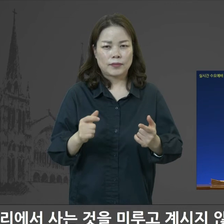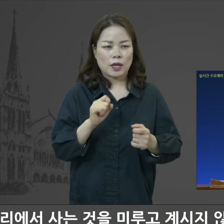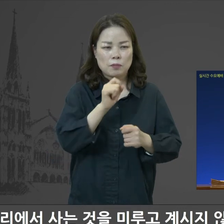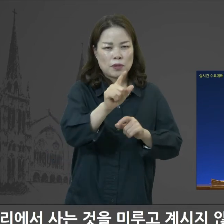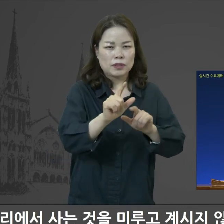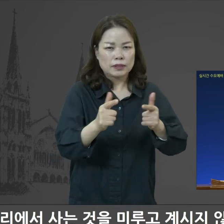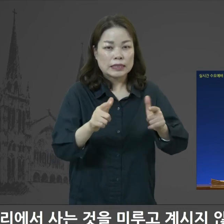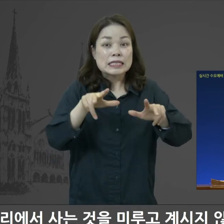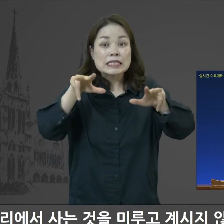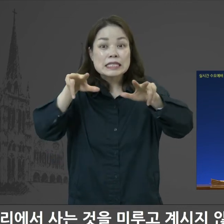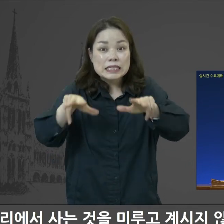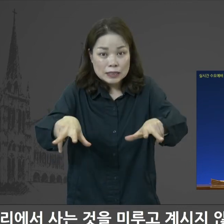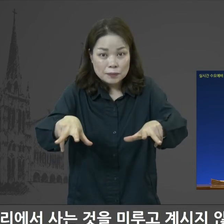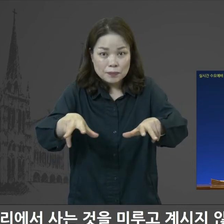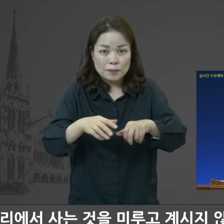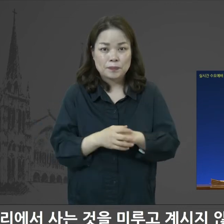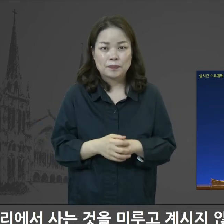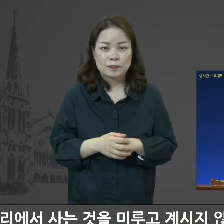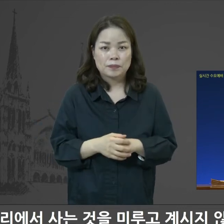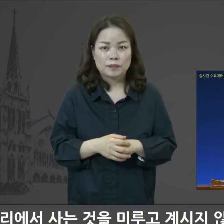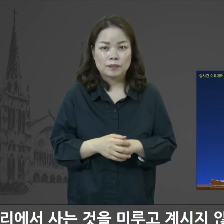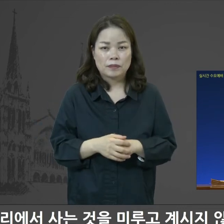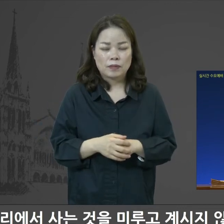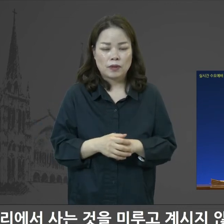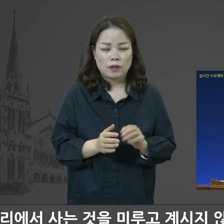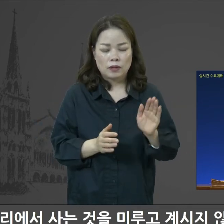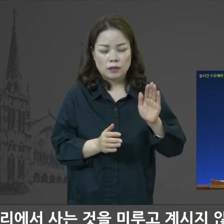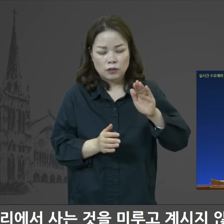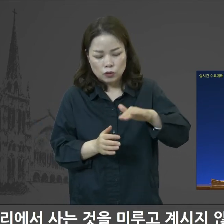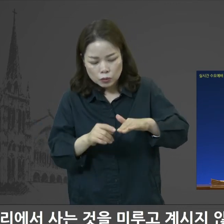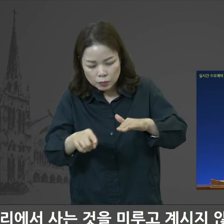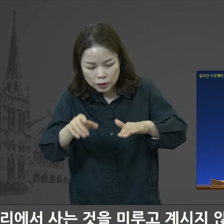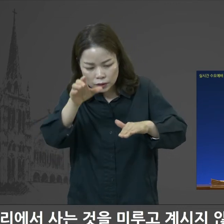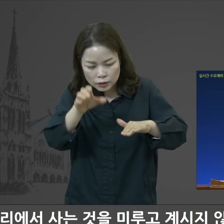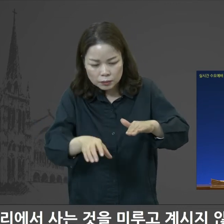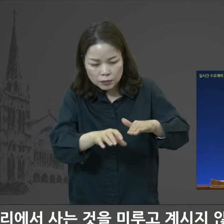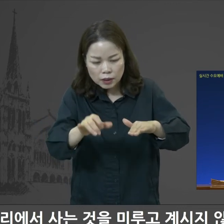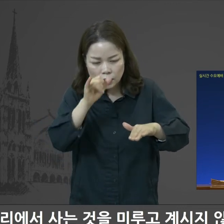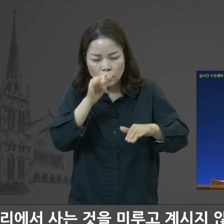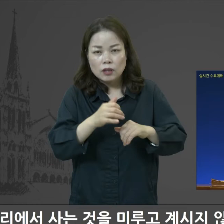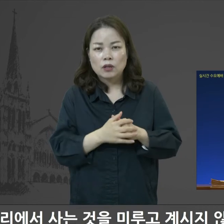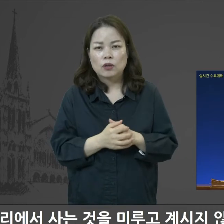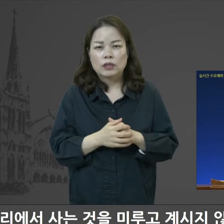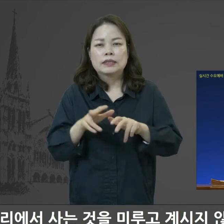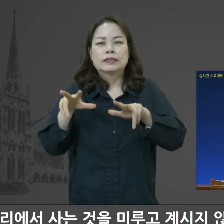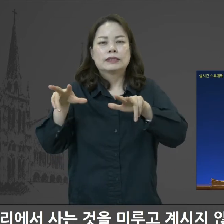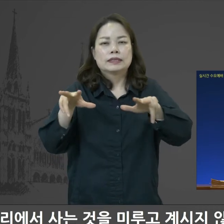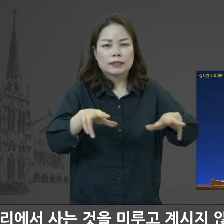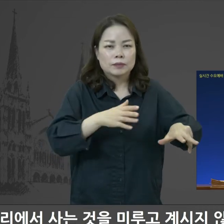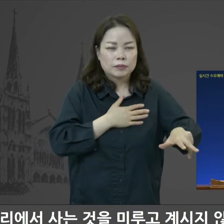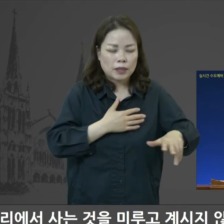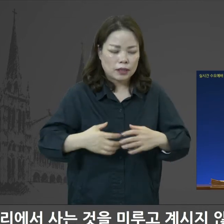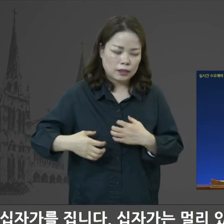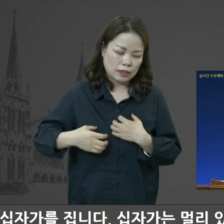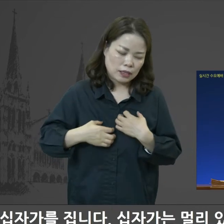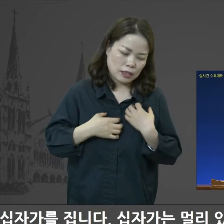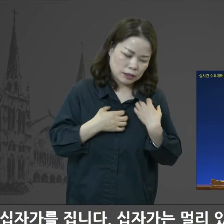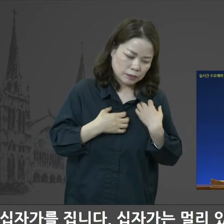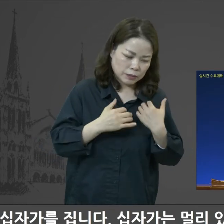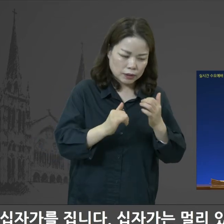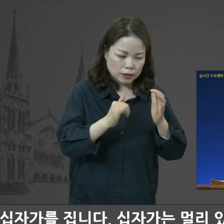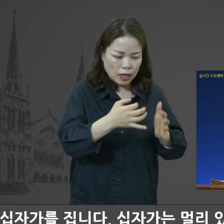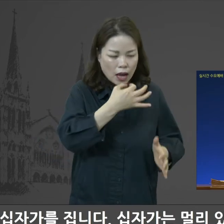아닙니다. 지금 허리를 굽히면 거기에 십자가가 있고, 지금 나의 게으름과